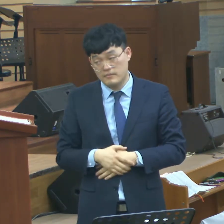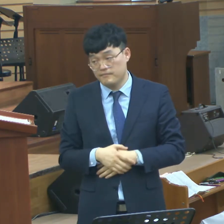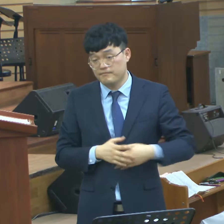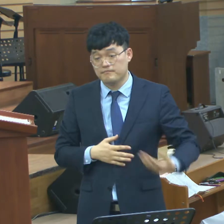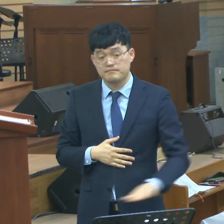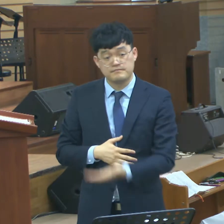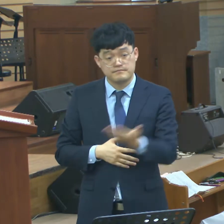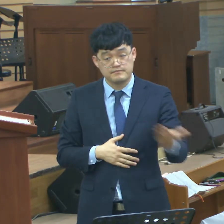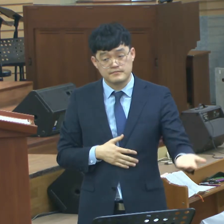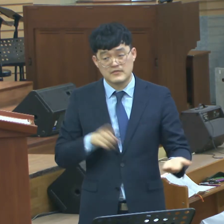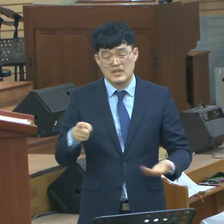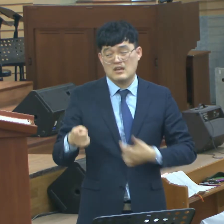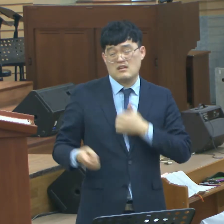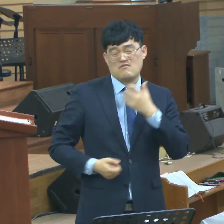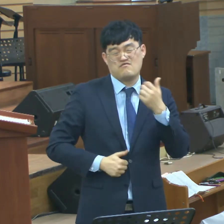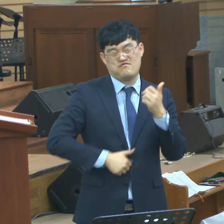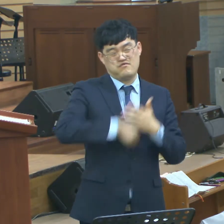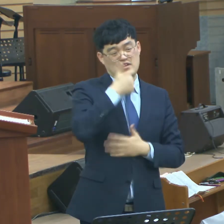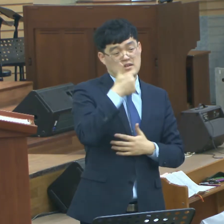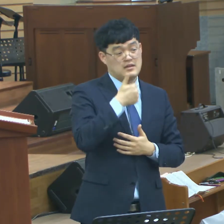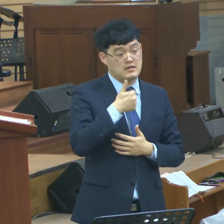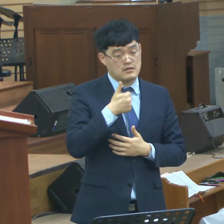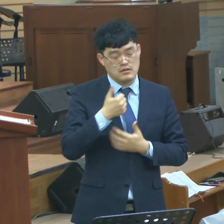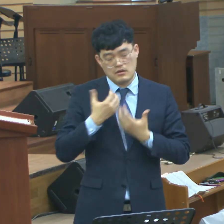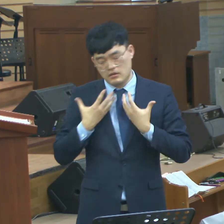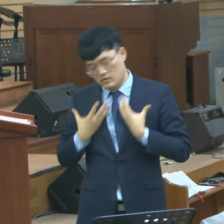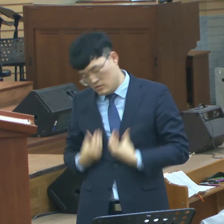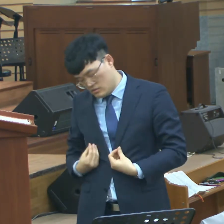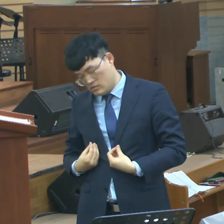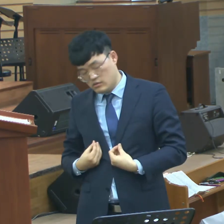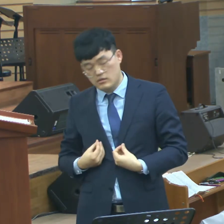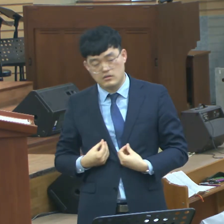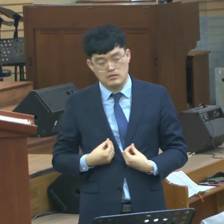근데 여러분, 이 분노와 좌절의 뿌리가 뭔지 아세요?